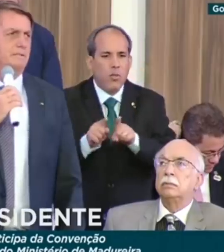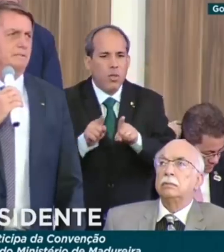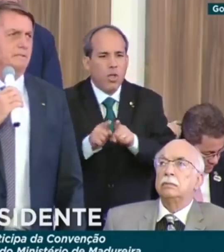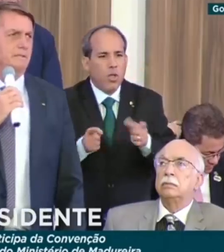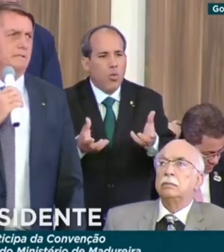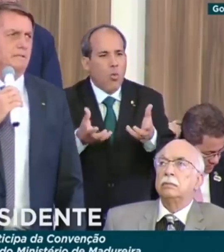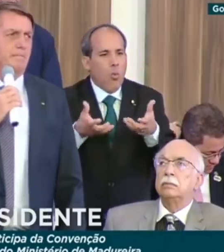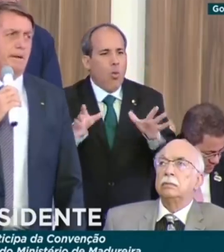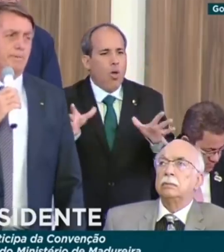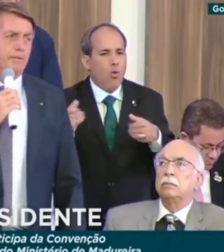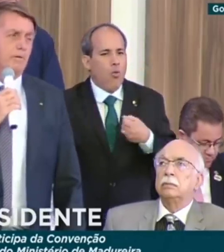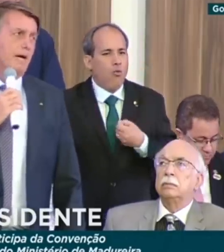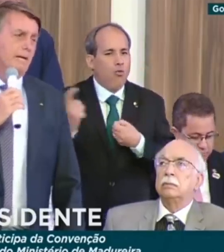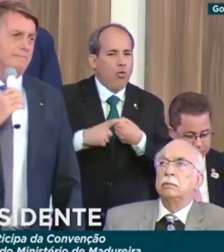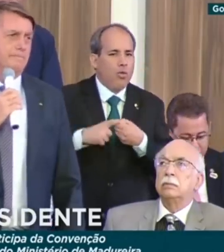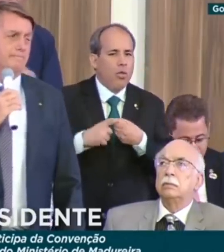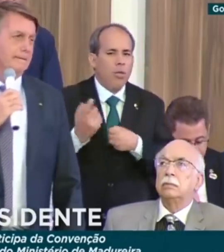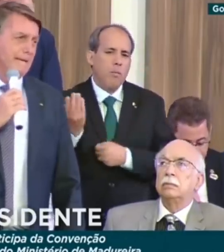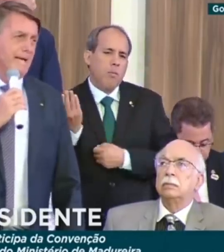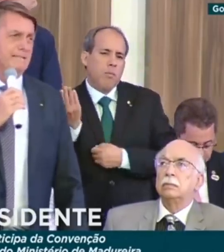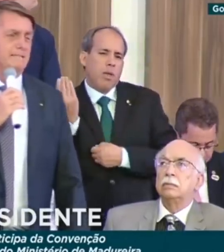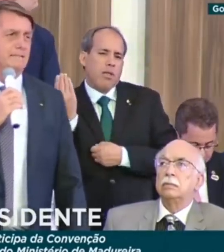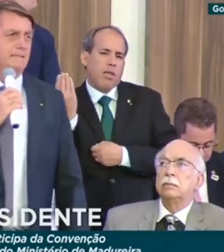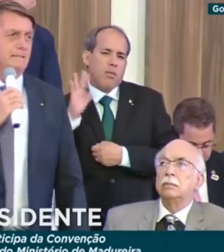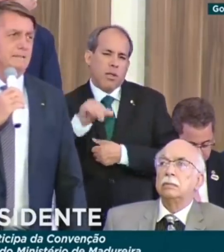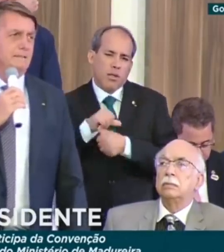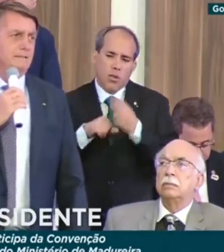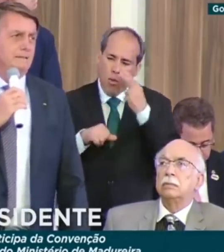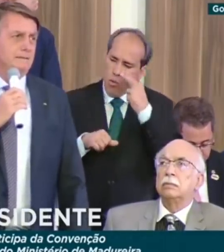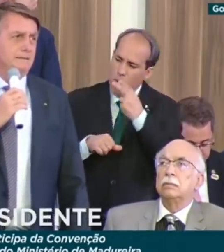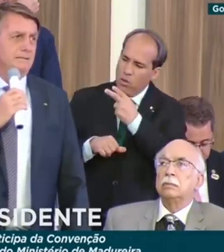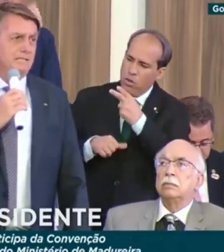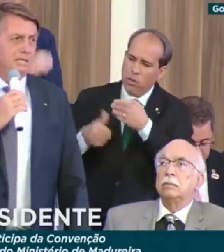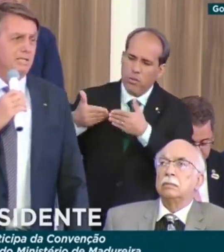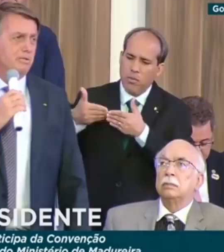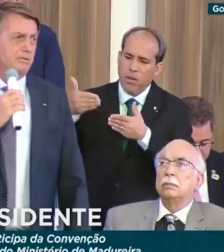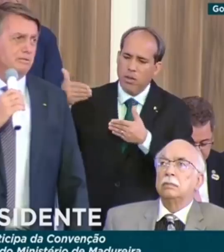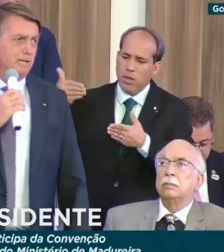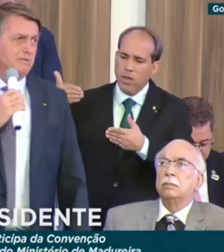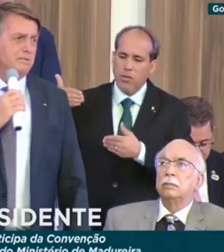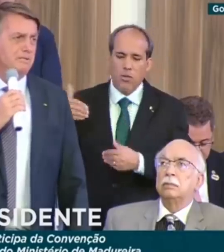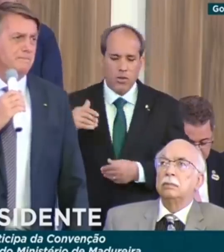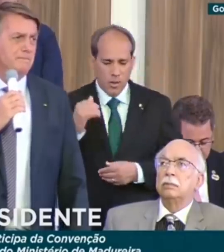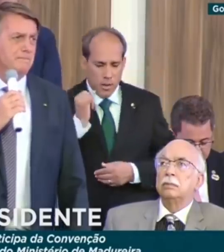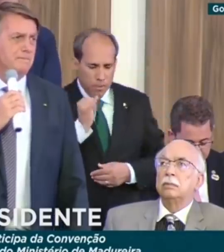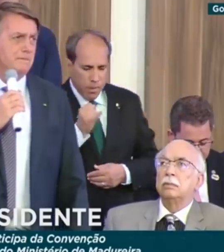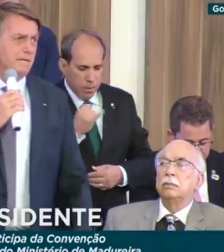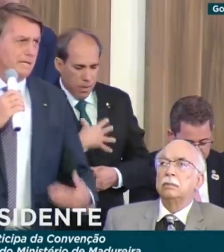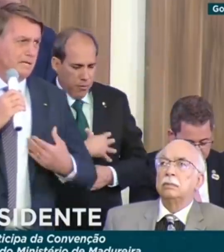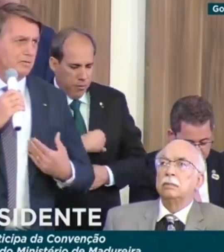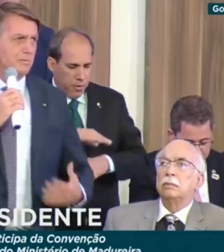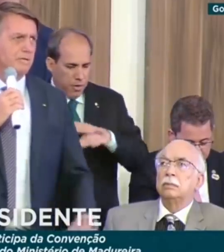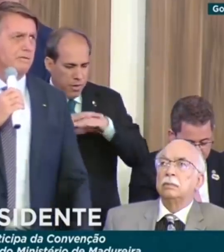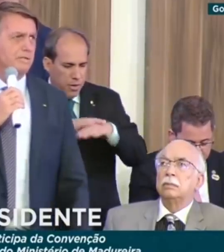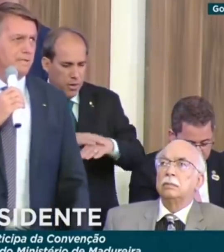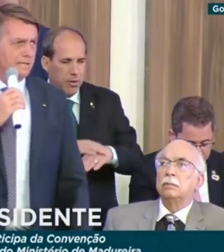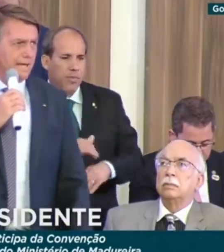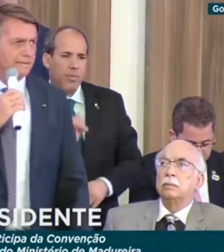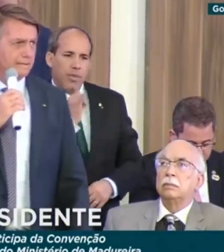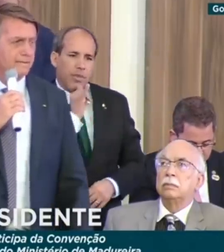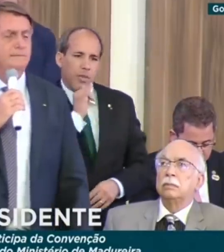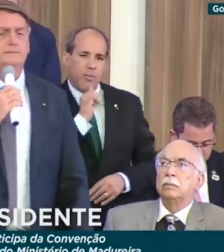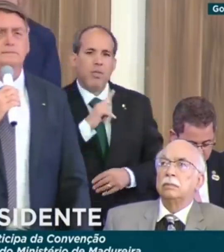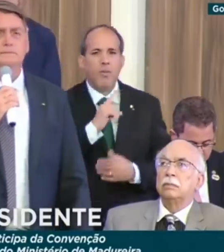retrocedermos, para poder olhar para trás, se dirigir aos seus filhos e aqueles como eu que